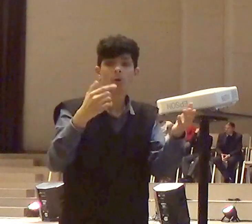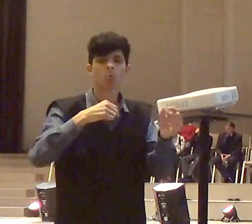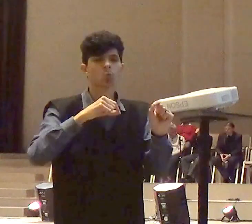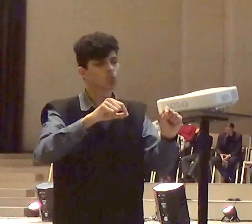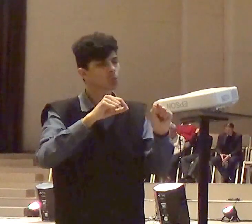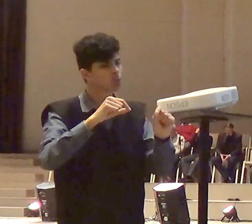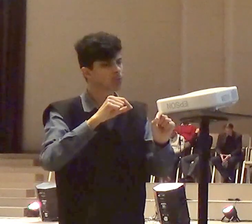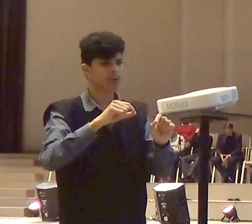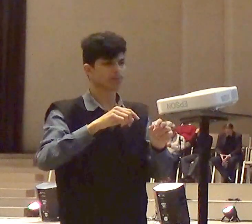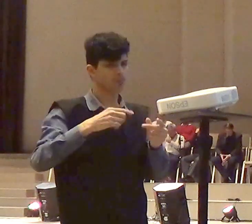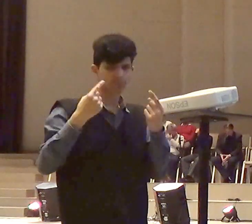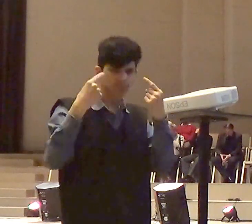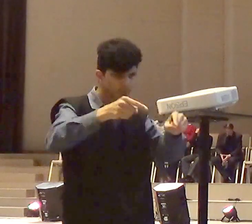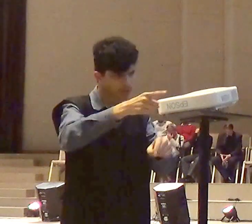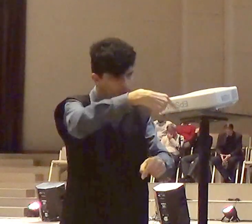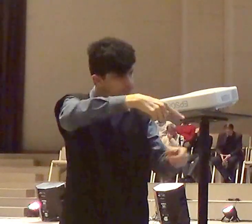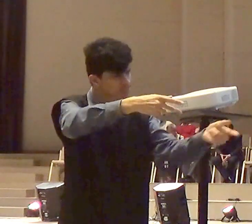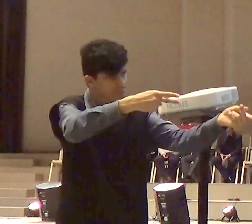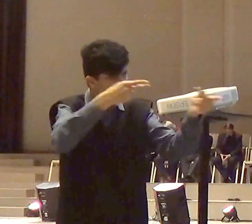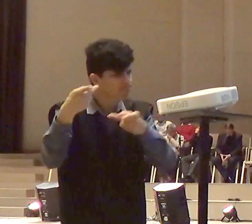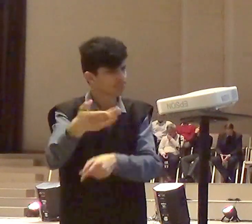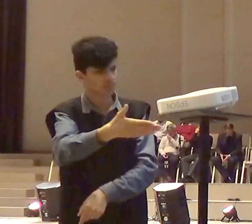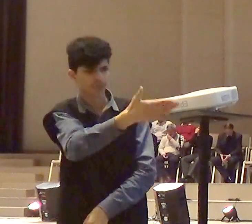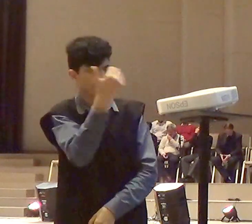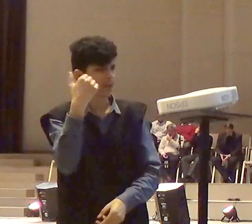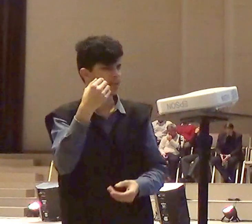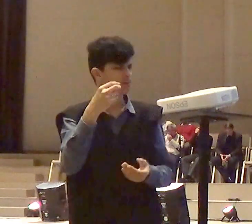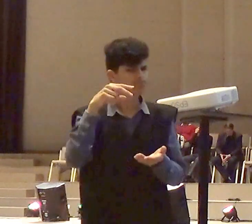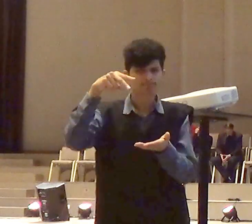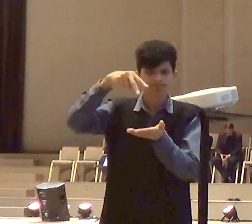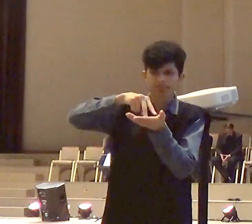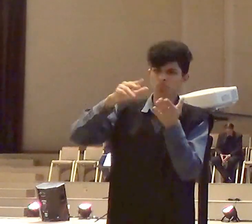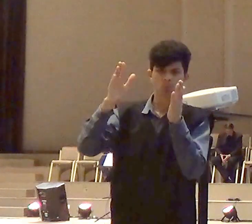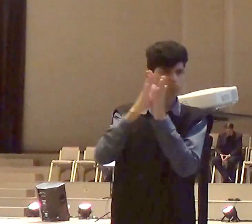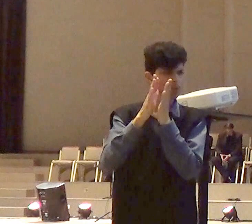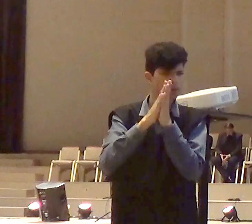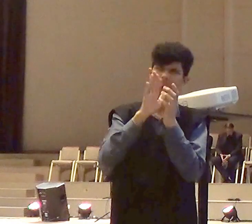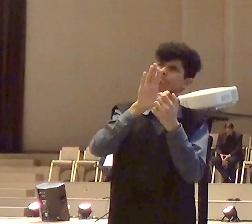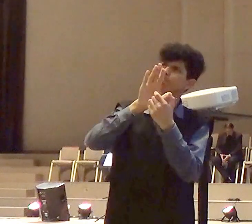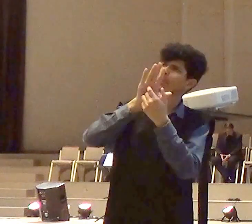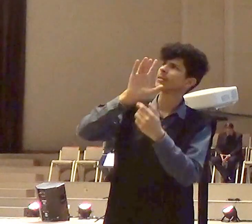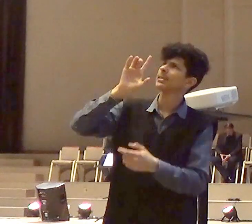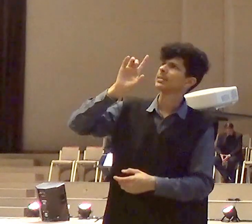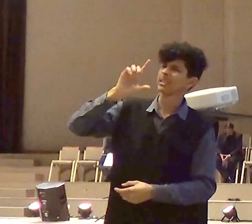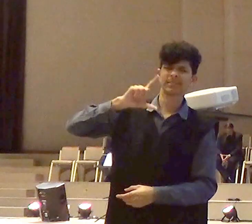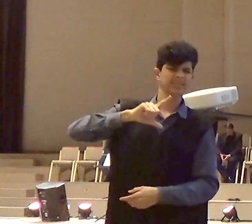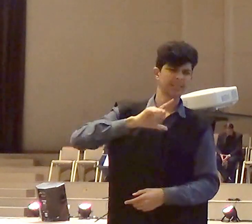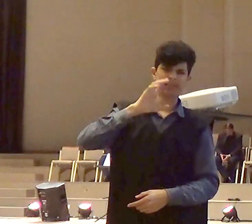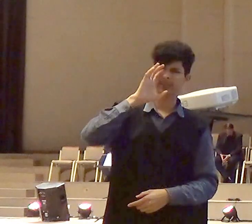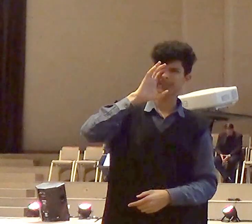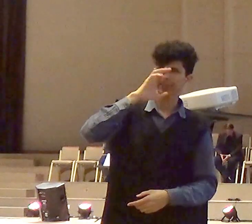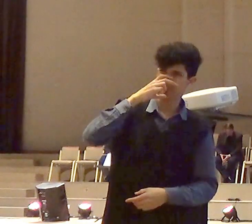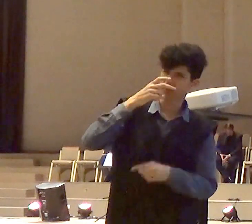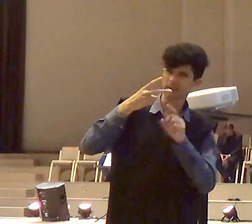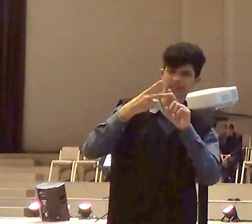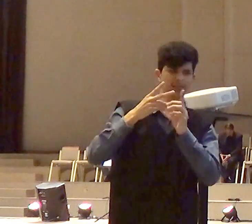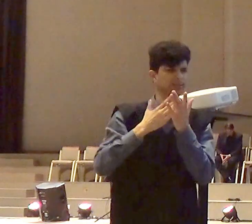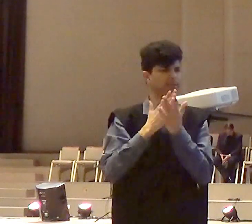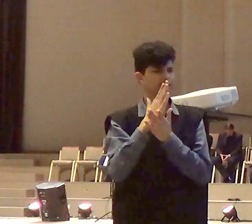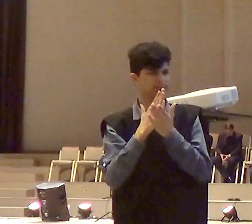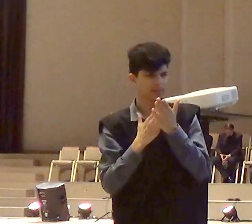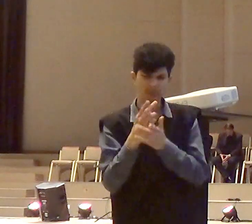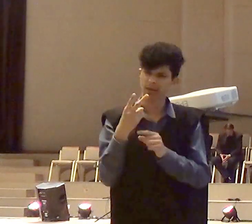as dores do teu coração as dores da tua alma o espinho envenenado